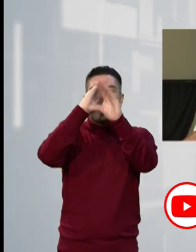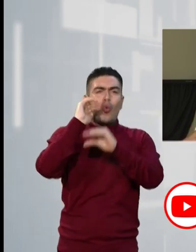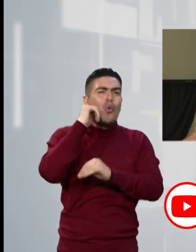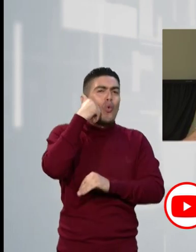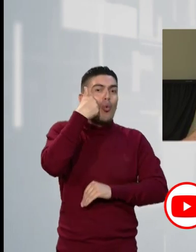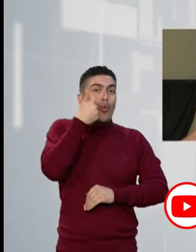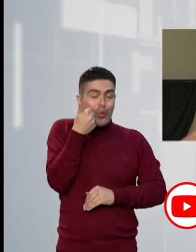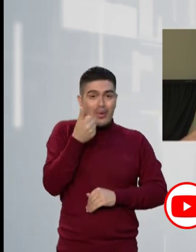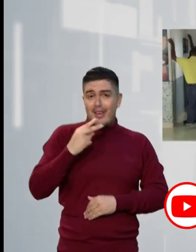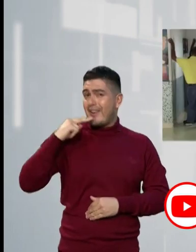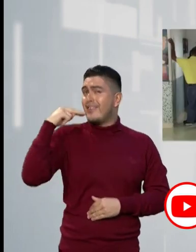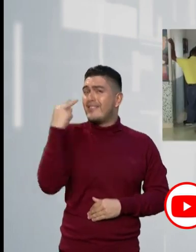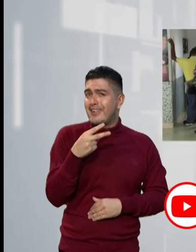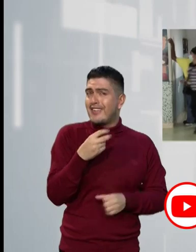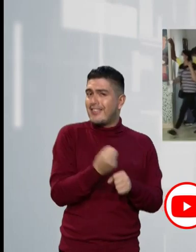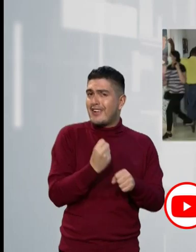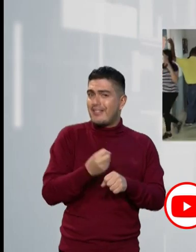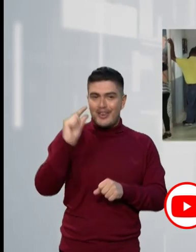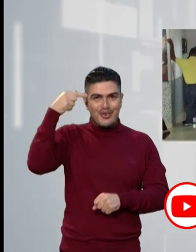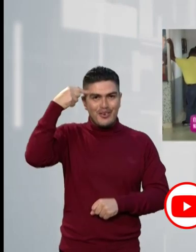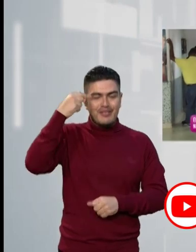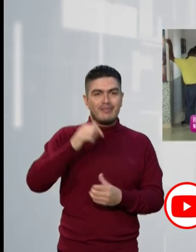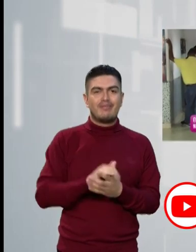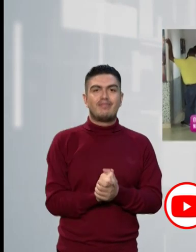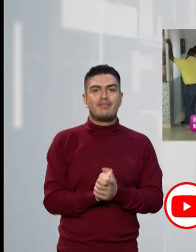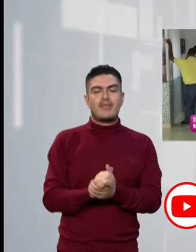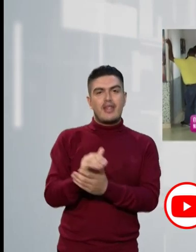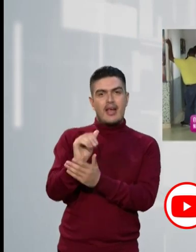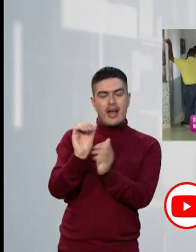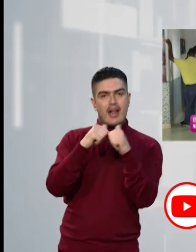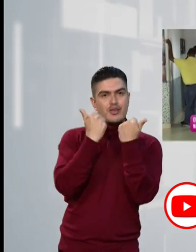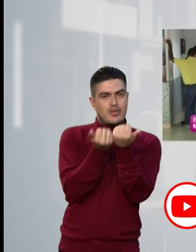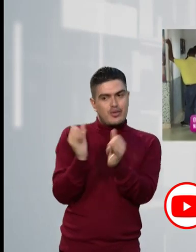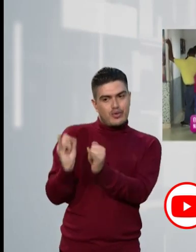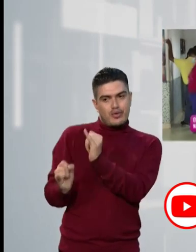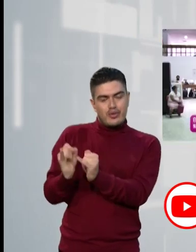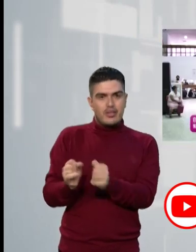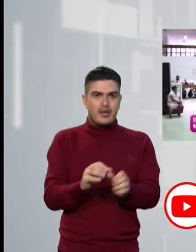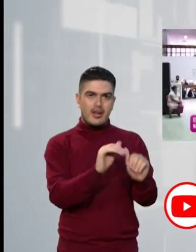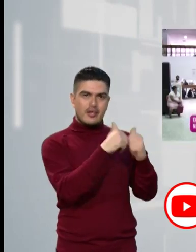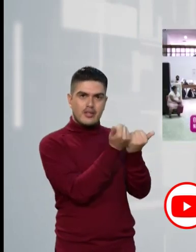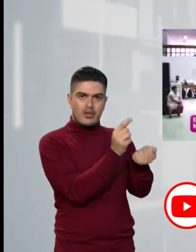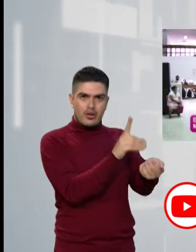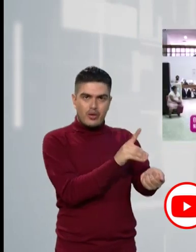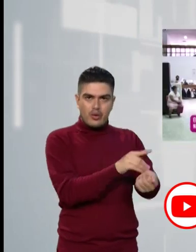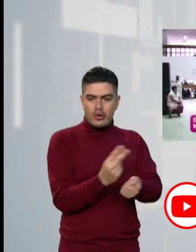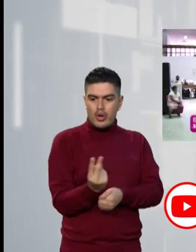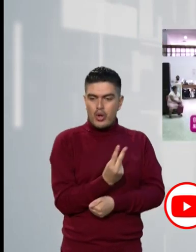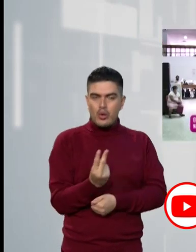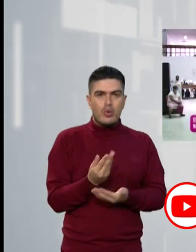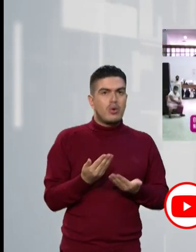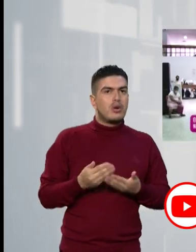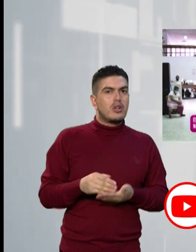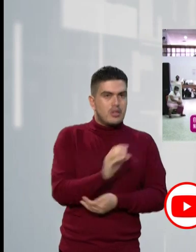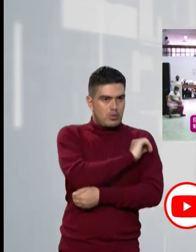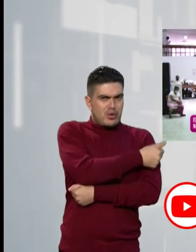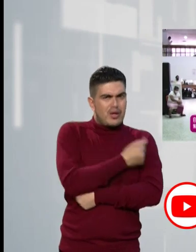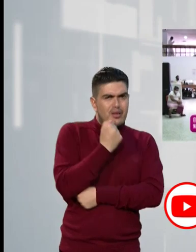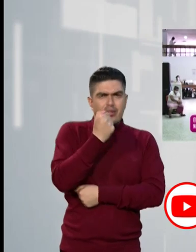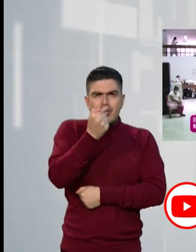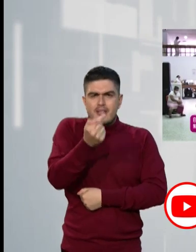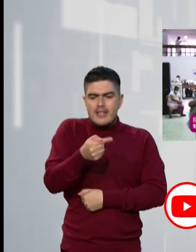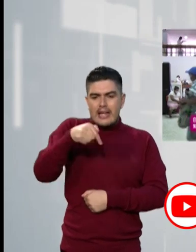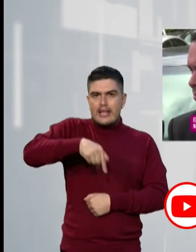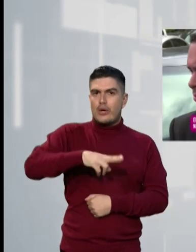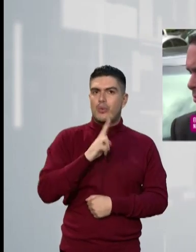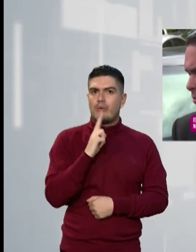trabajo con el estado mientras la a sj y el colegio médico de Honduras señalan que la problemática en el sistema sanitario